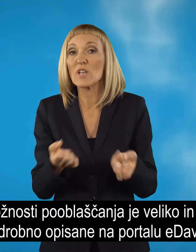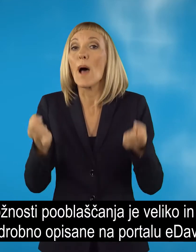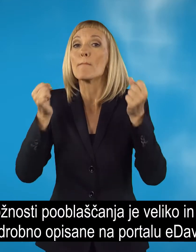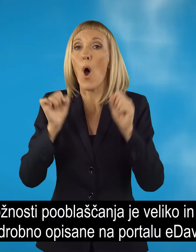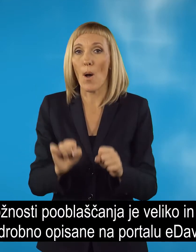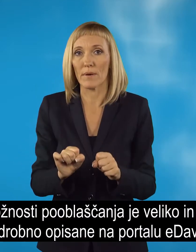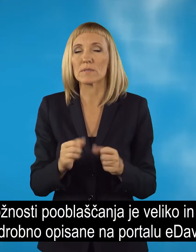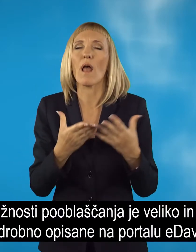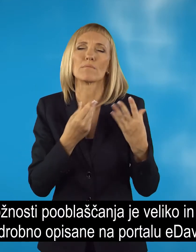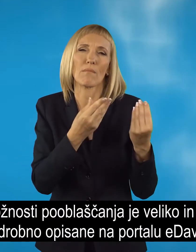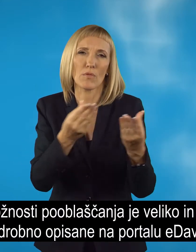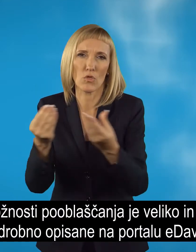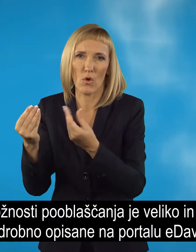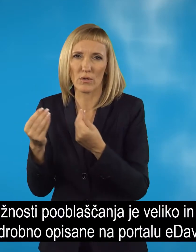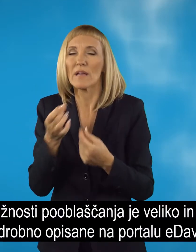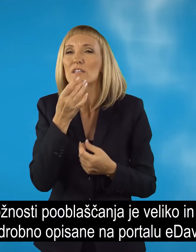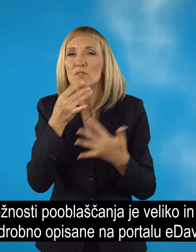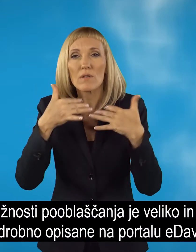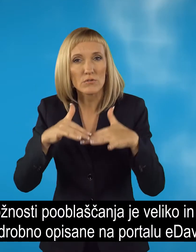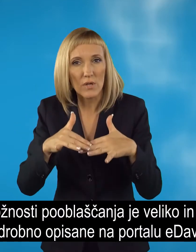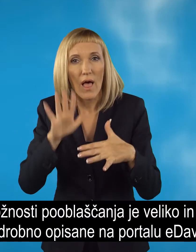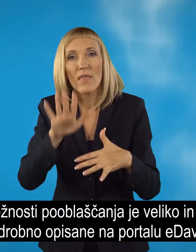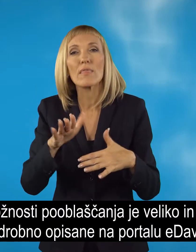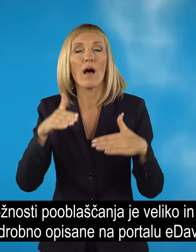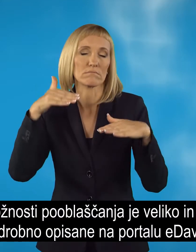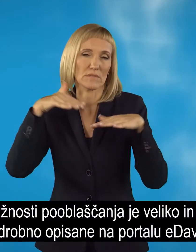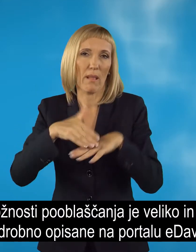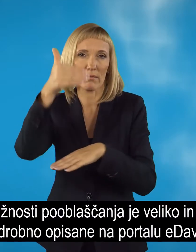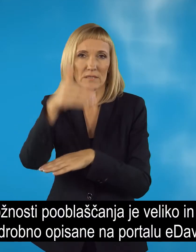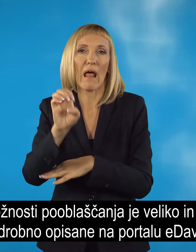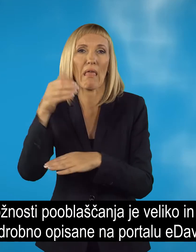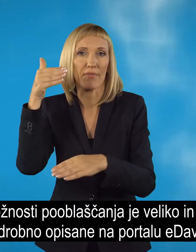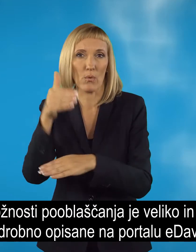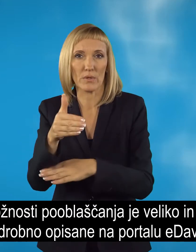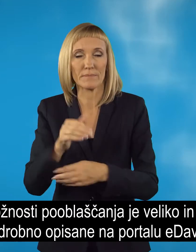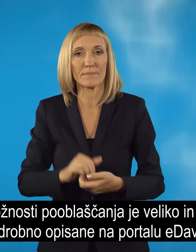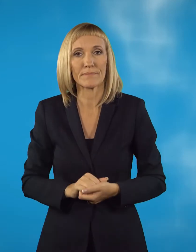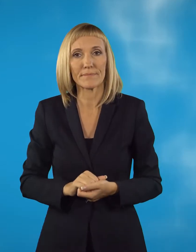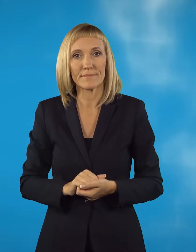Možnosti pooblaščanja je veliko in so podrobno opisane na portalu e-davki.